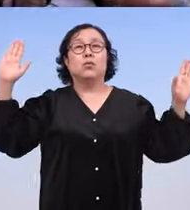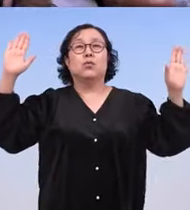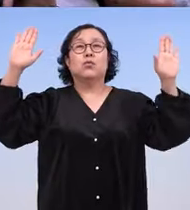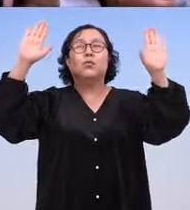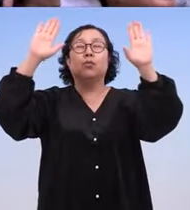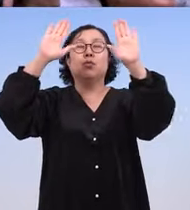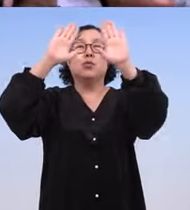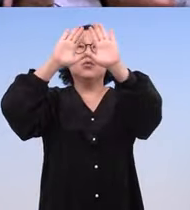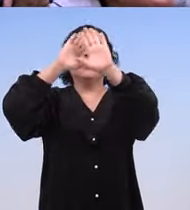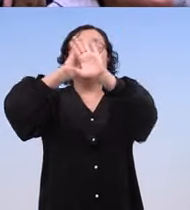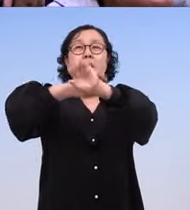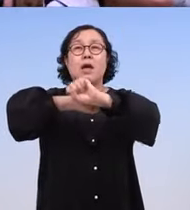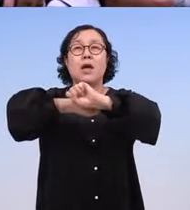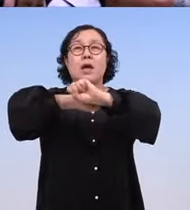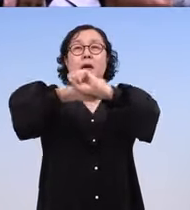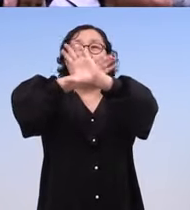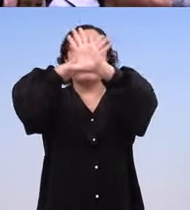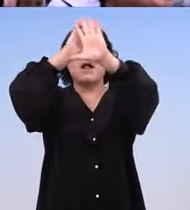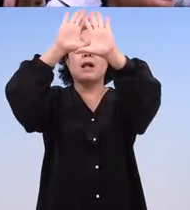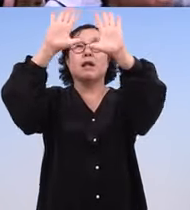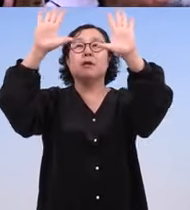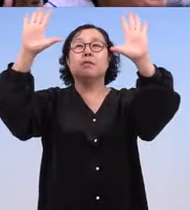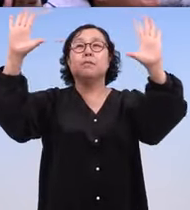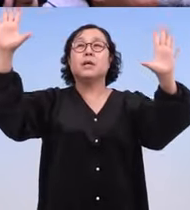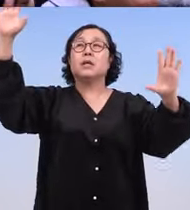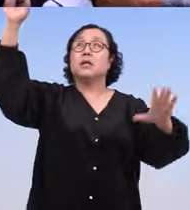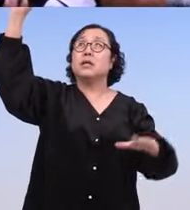어두움의 밝은 빛을 비춰주시고